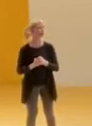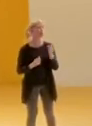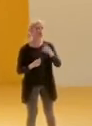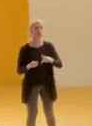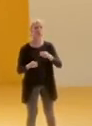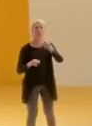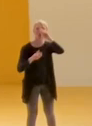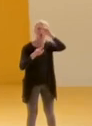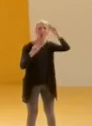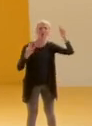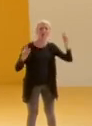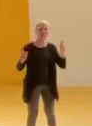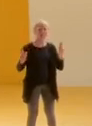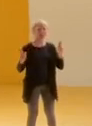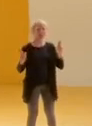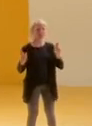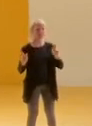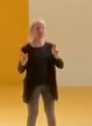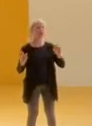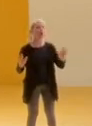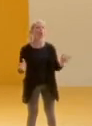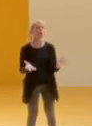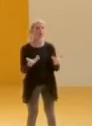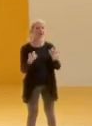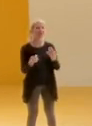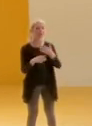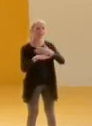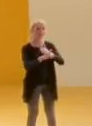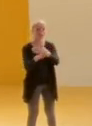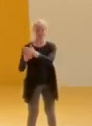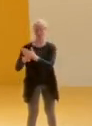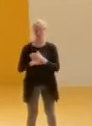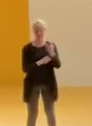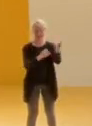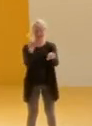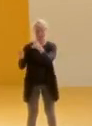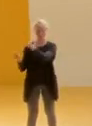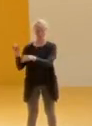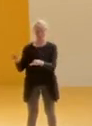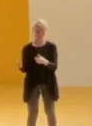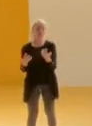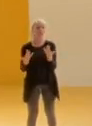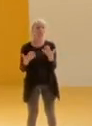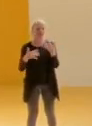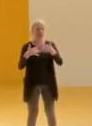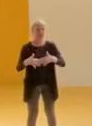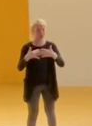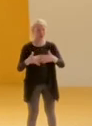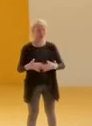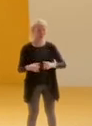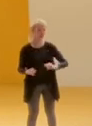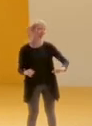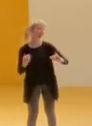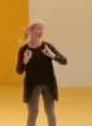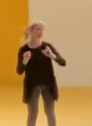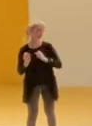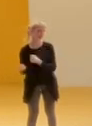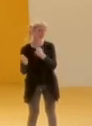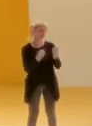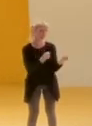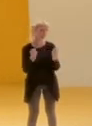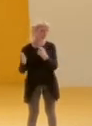rozpoznawalne Ale musi być na przykład łatwo podzielny na jednostki żeby dawało się to kalkulować też wygodne do transportowania